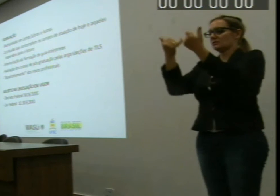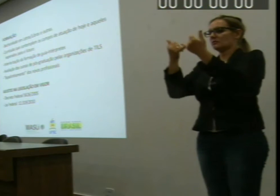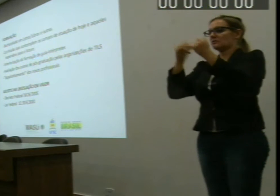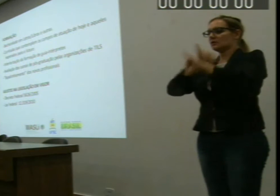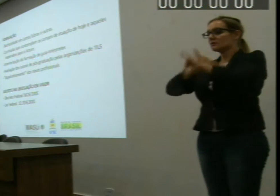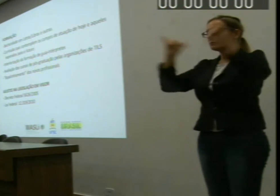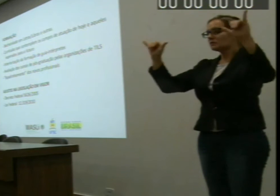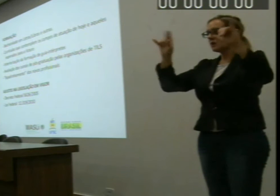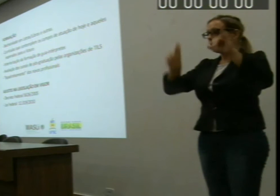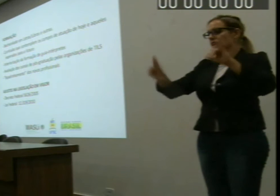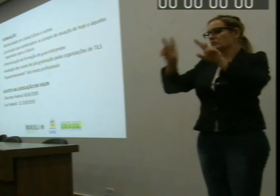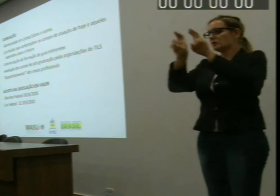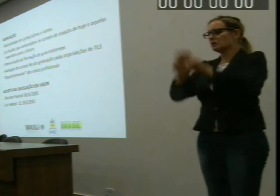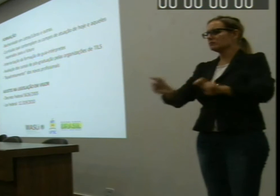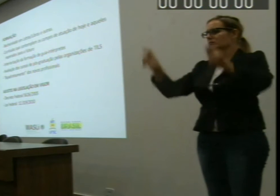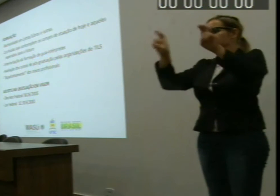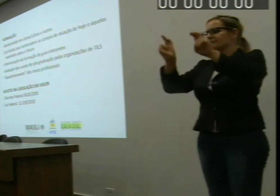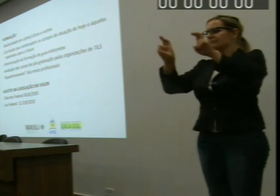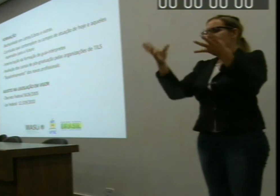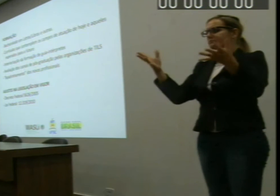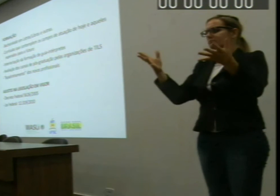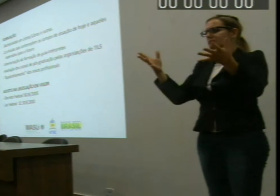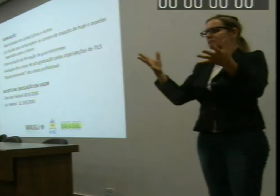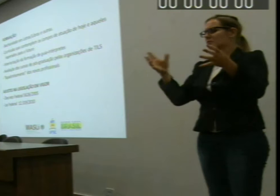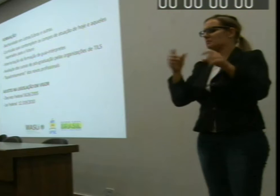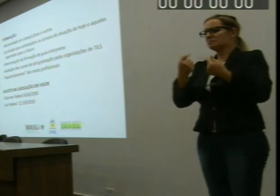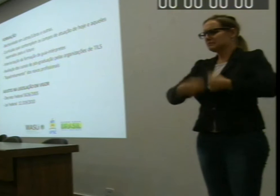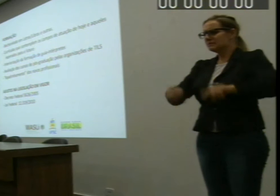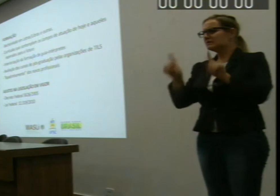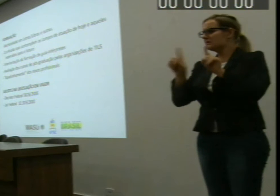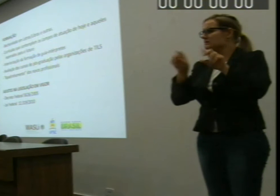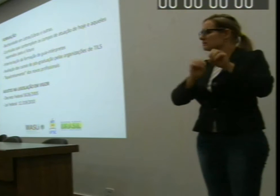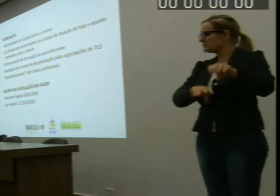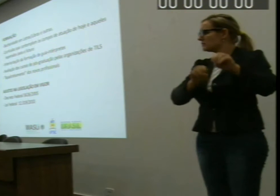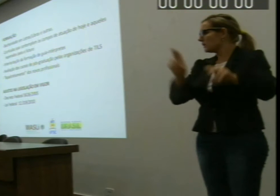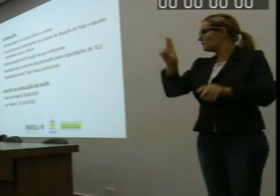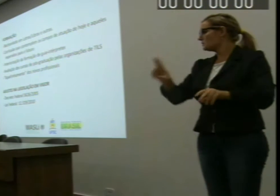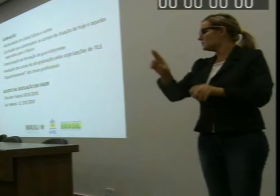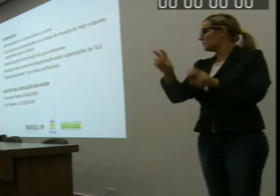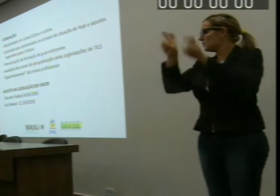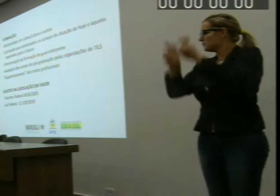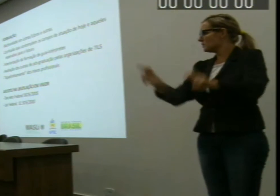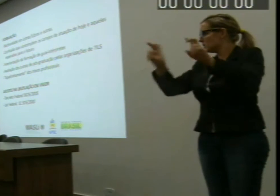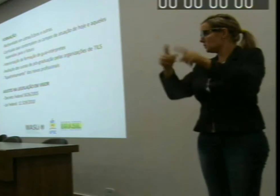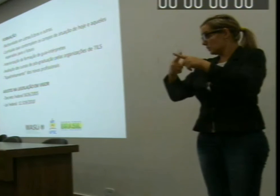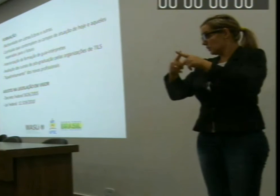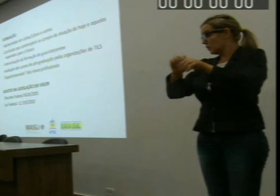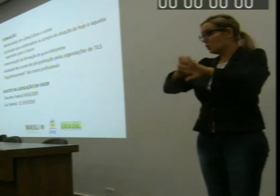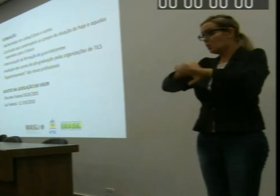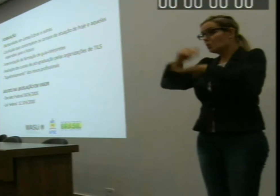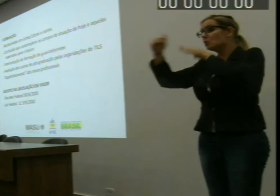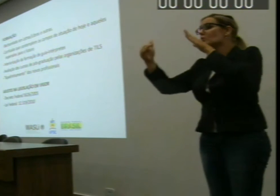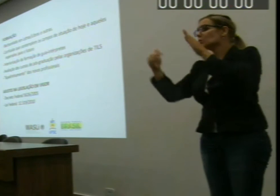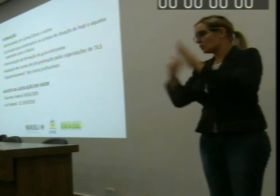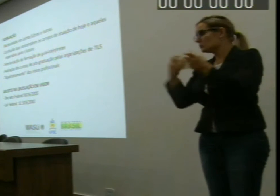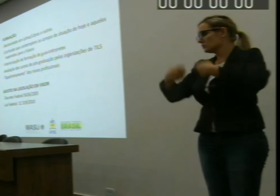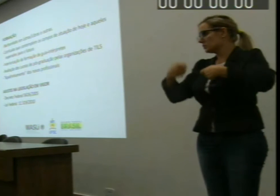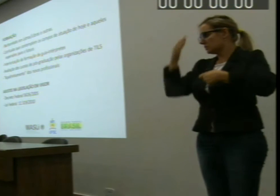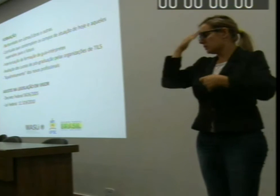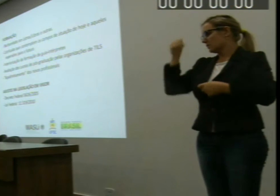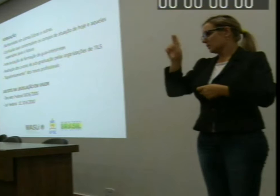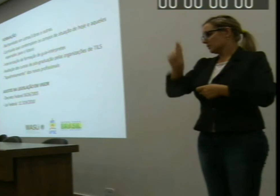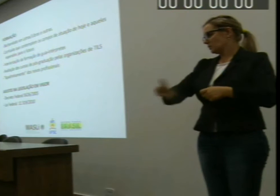a ele a usar o computador a gente não precisa mais ficar ensinando ninguém a usar o computador todo mundo hoje já deve saber usar o computador agora ele precisa usar